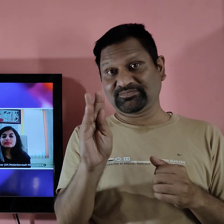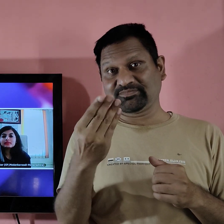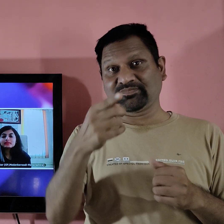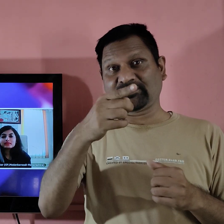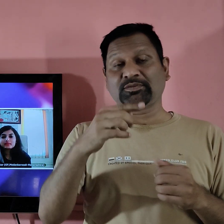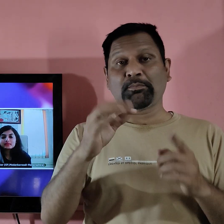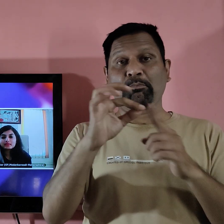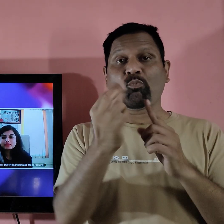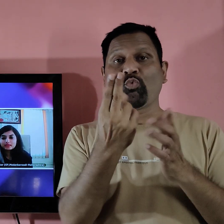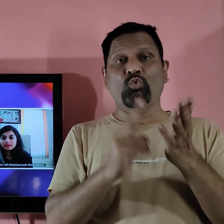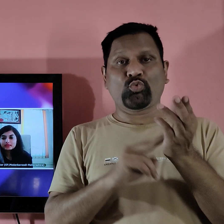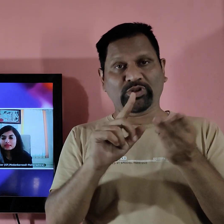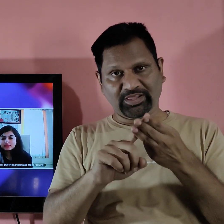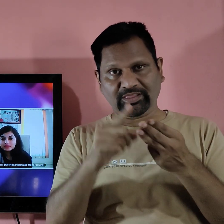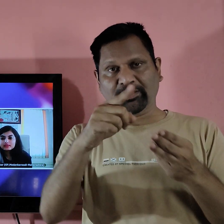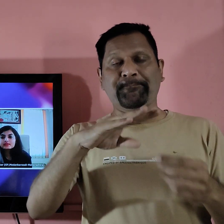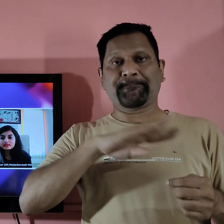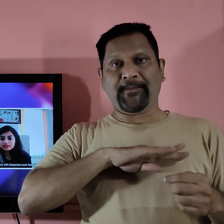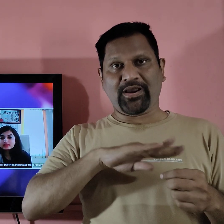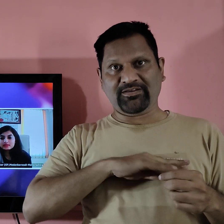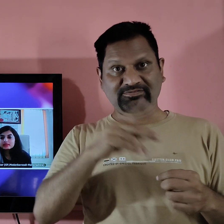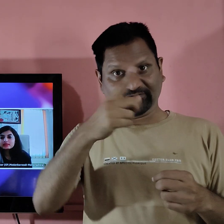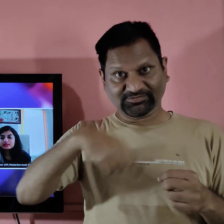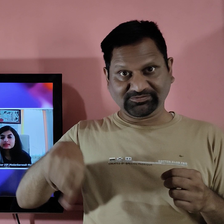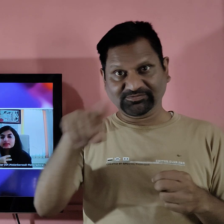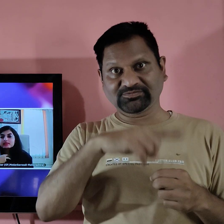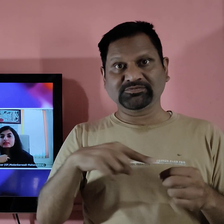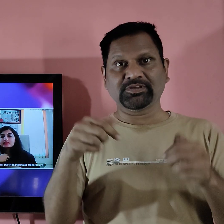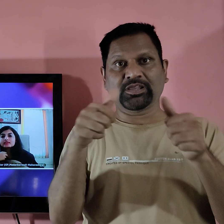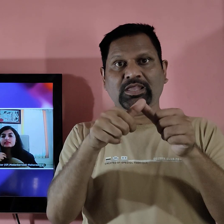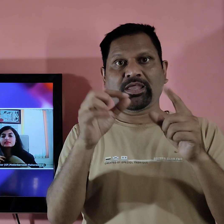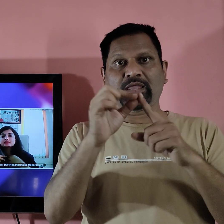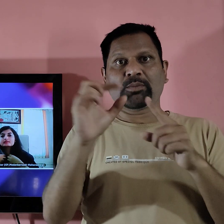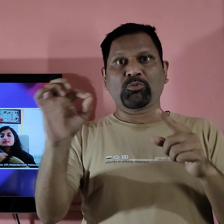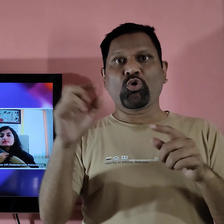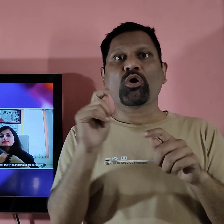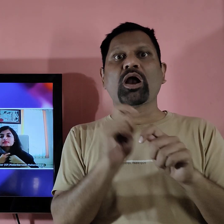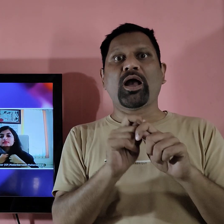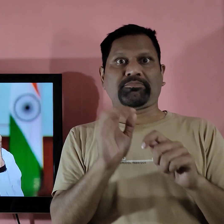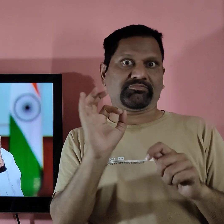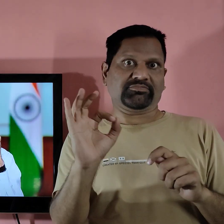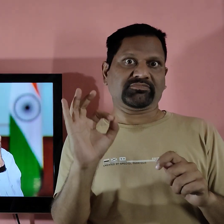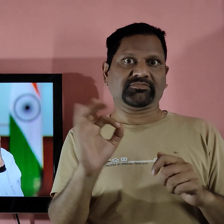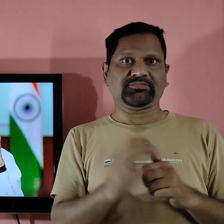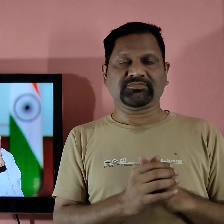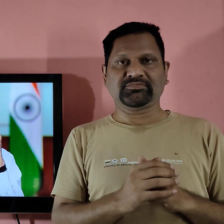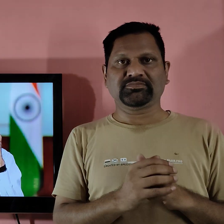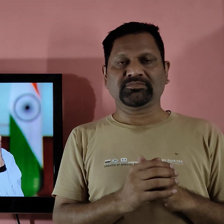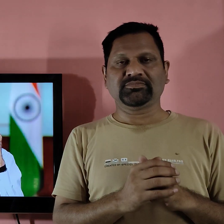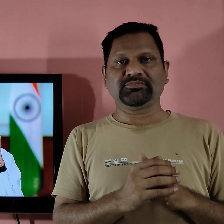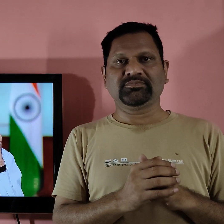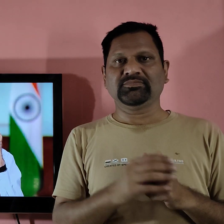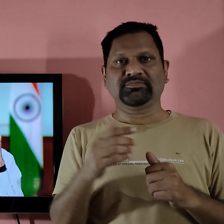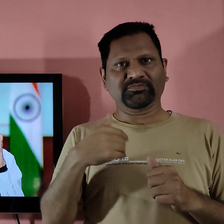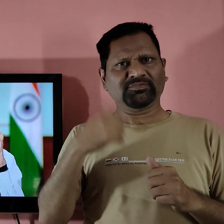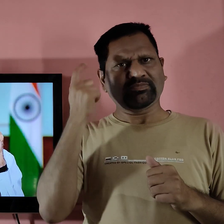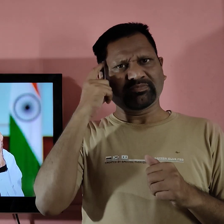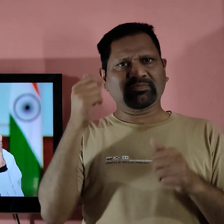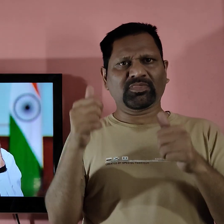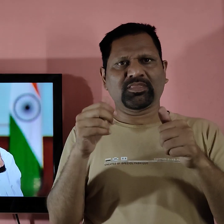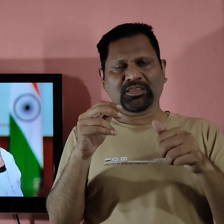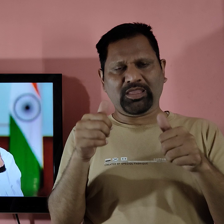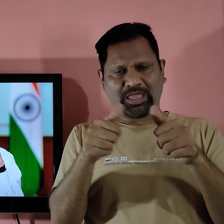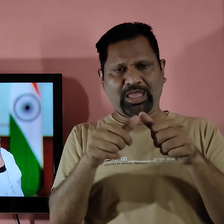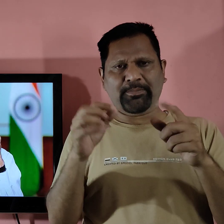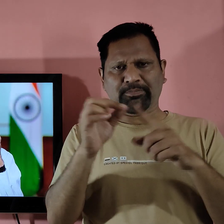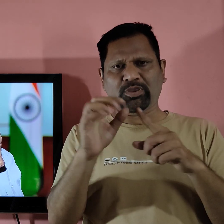पुणे बेल्ट में और महाराष्ट्र में भी एफपीओ का अच्छा काम हुआ है और मैं समझता हूँ कि एफपीओ के